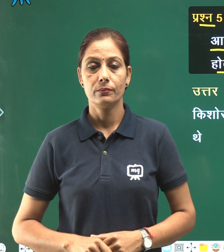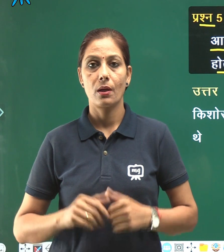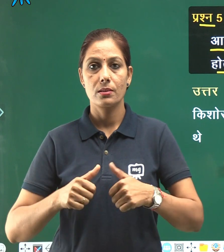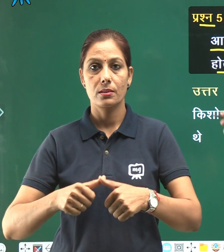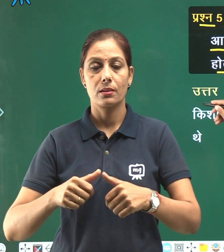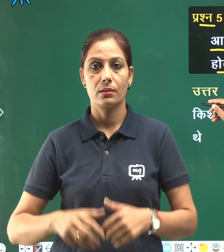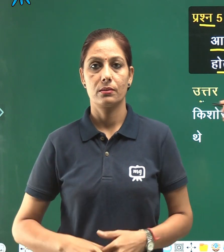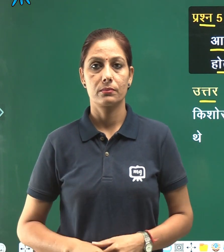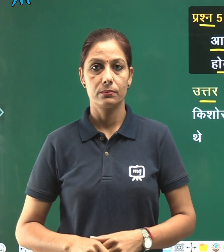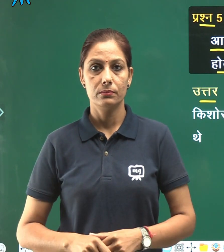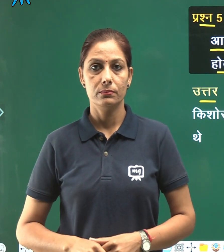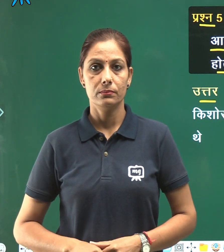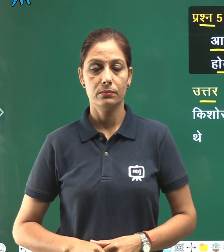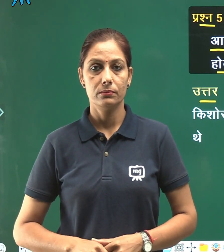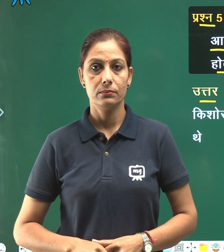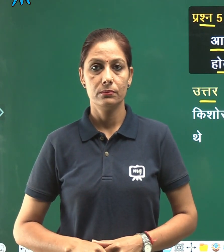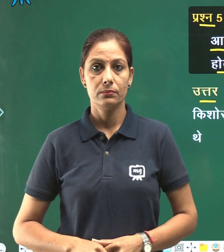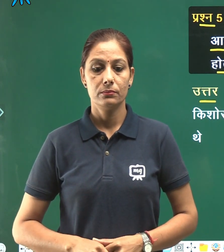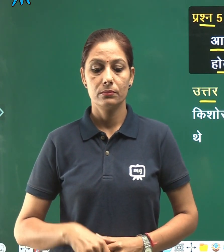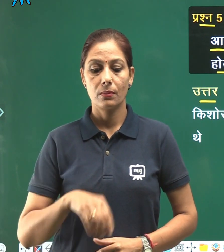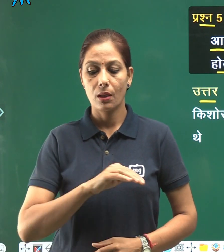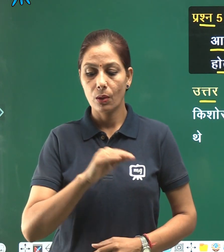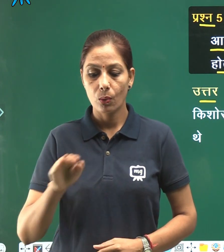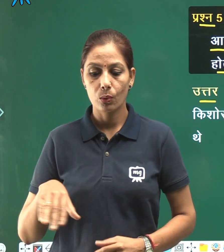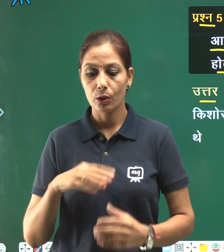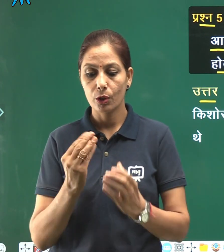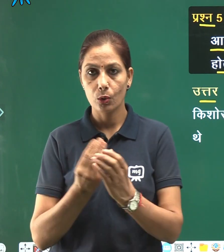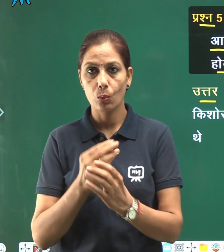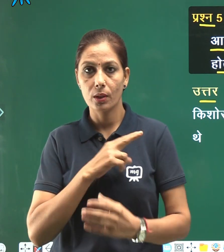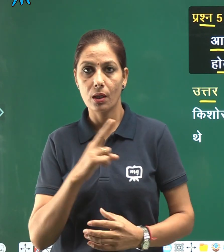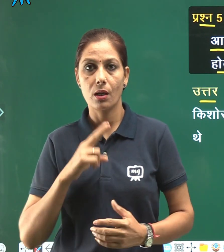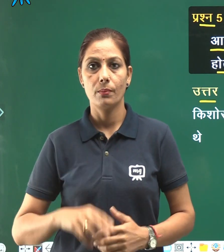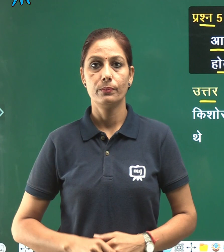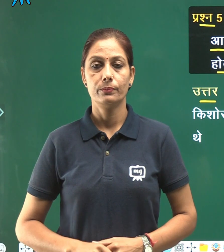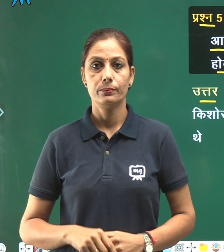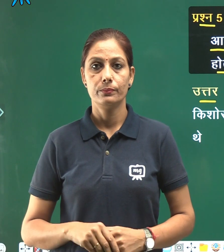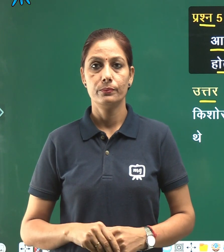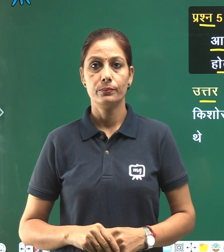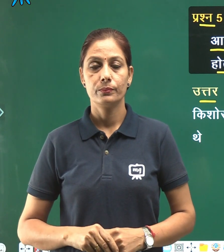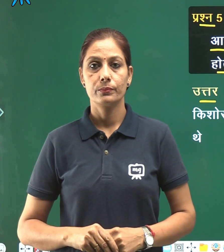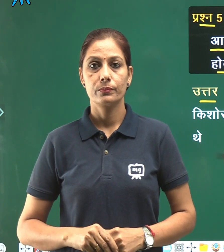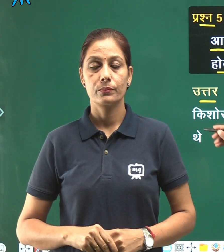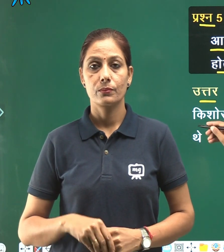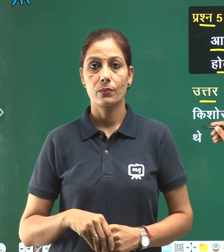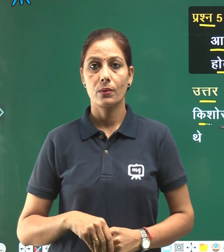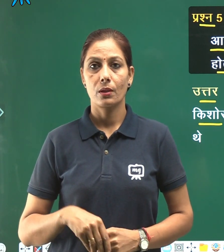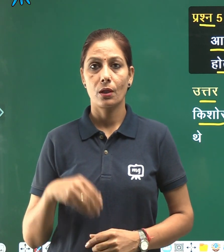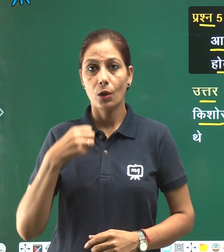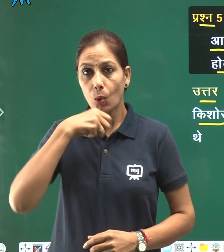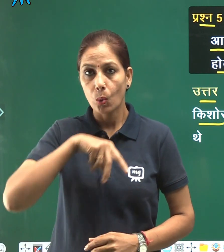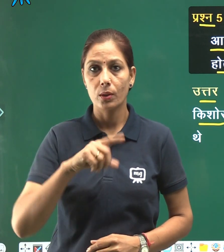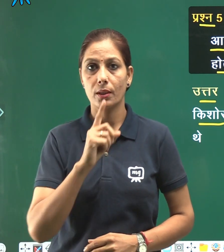उत्तर है मेढक मंडली में किशोरावस्था के